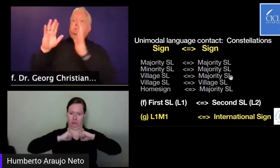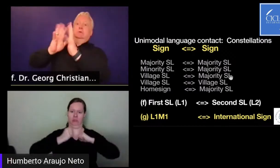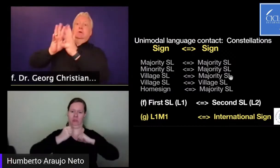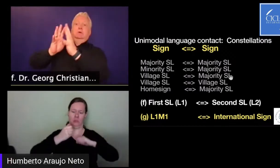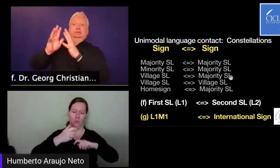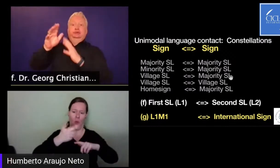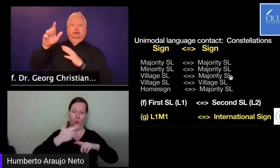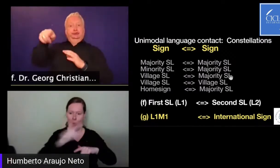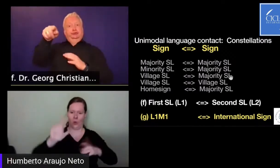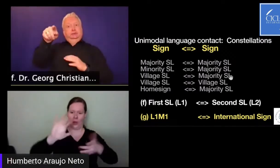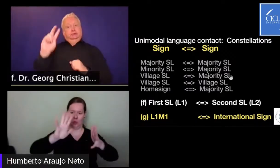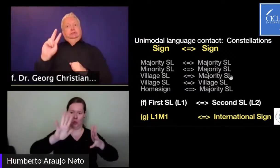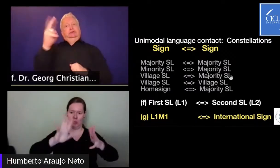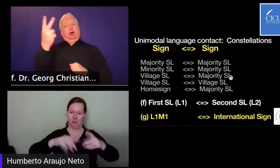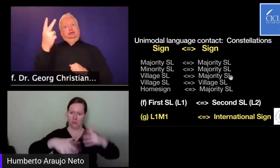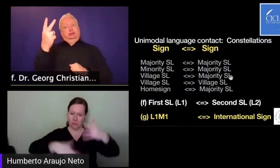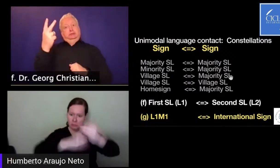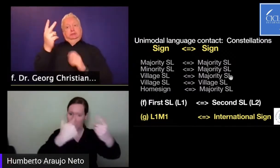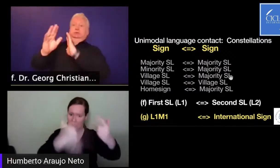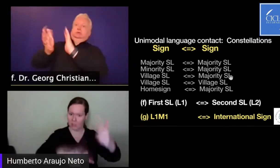Então, onde o surdo